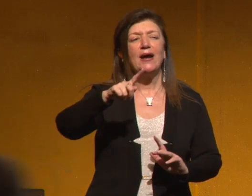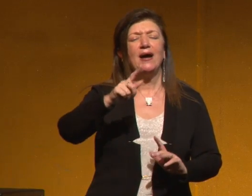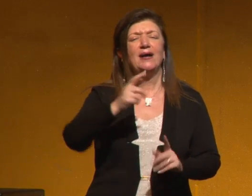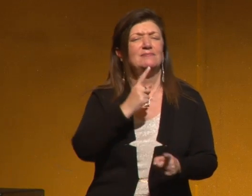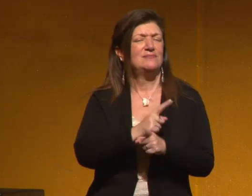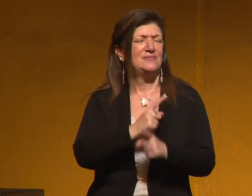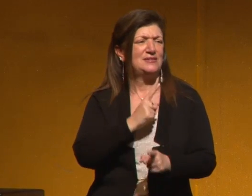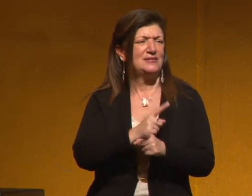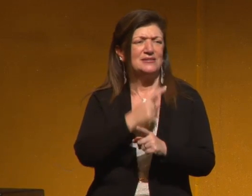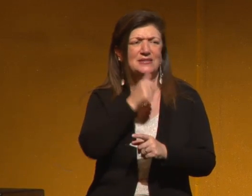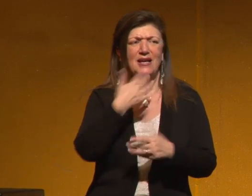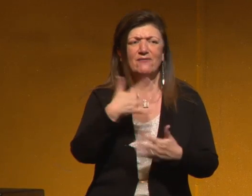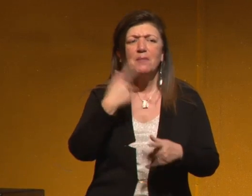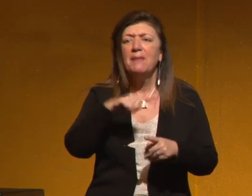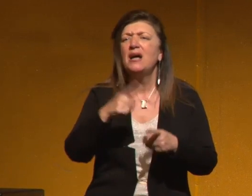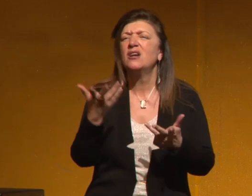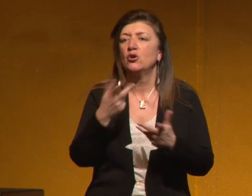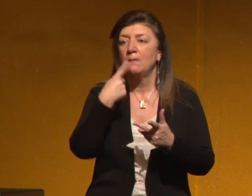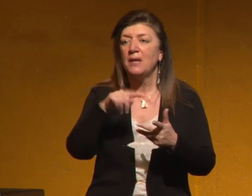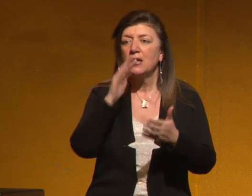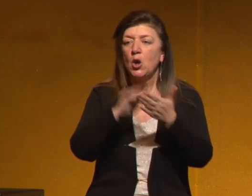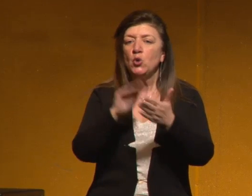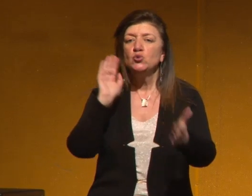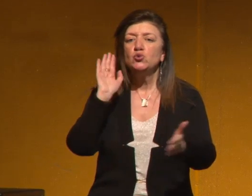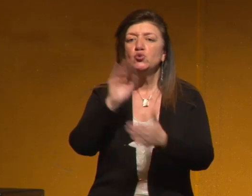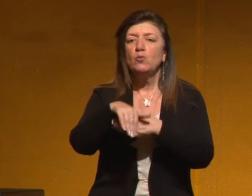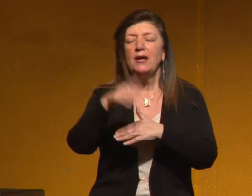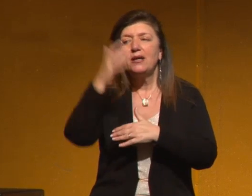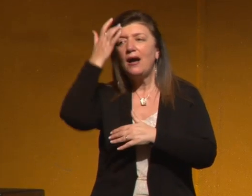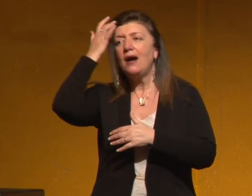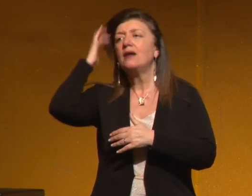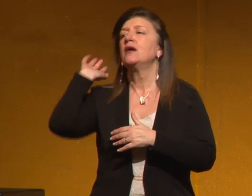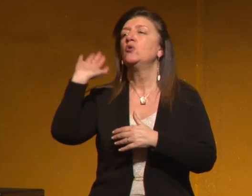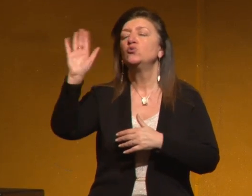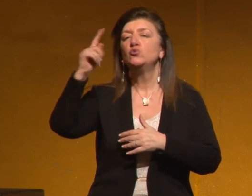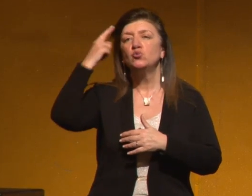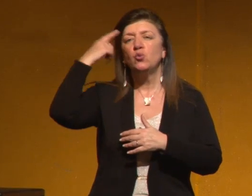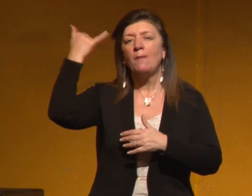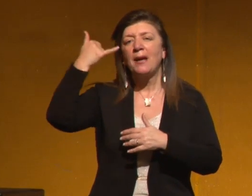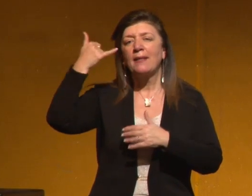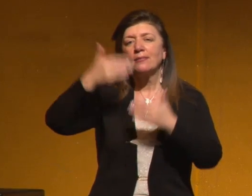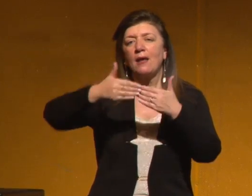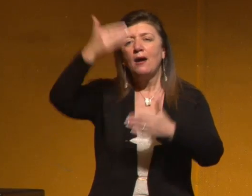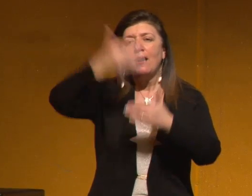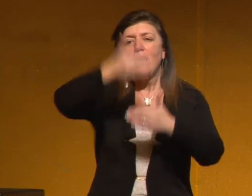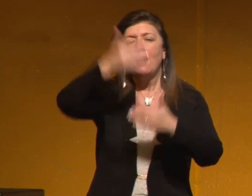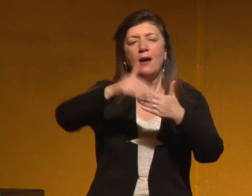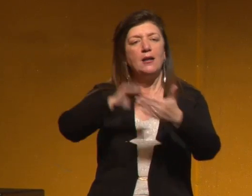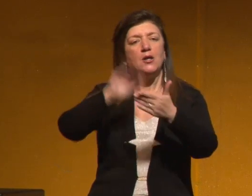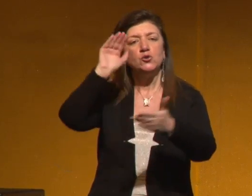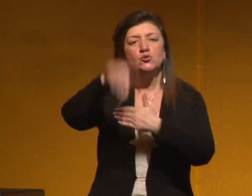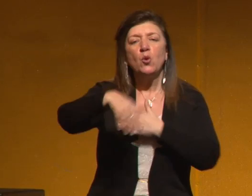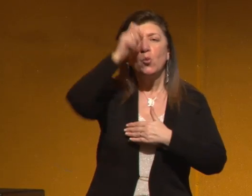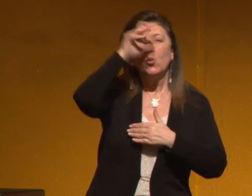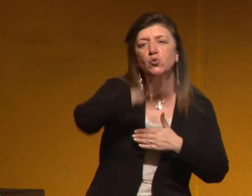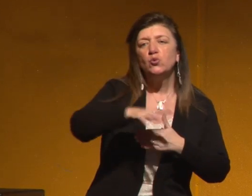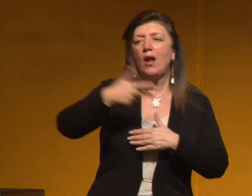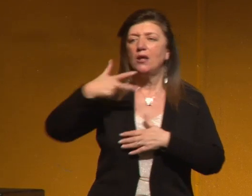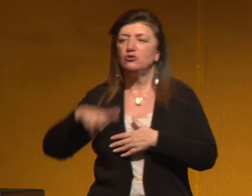a superare non solo barriere mentali e ideologiche ma anche culturali e sociali